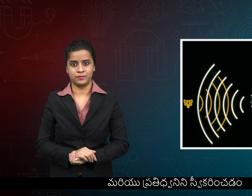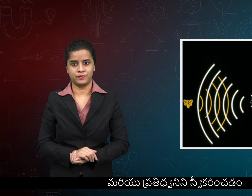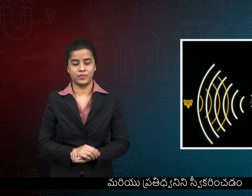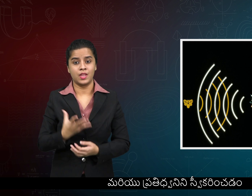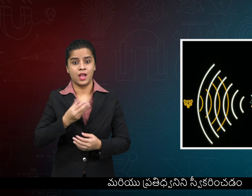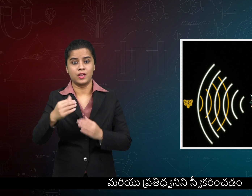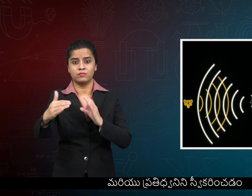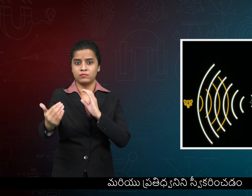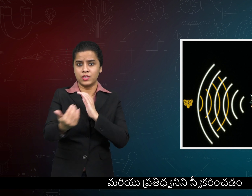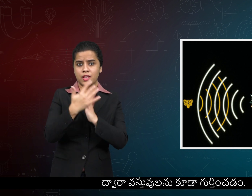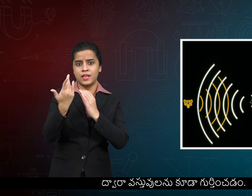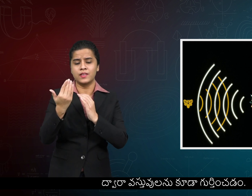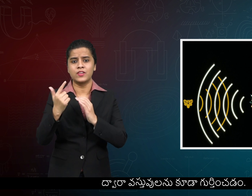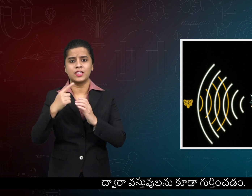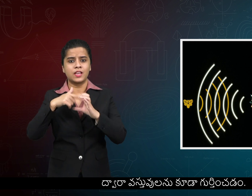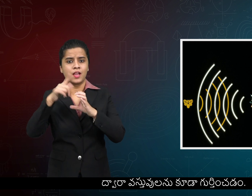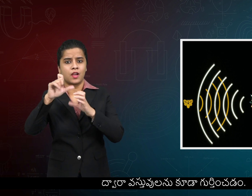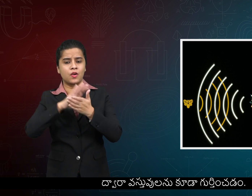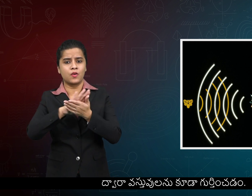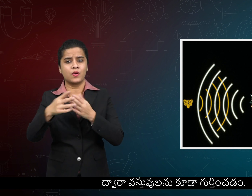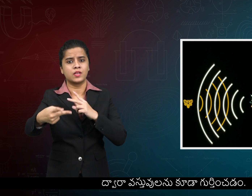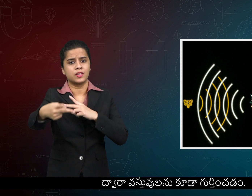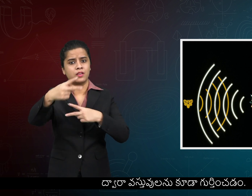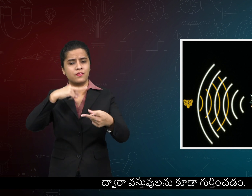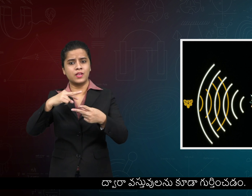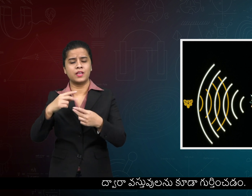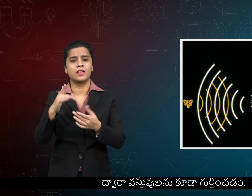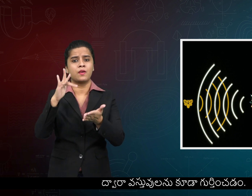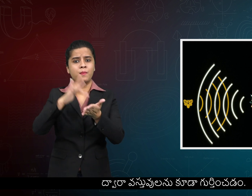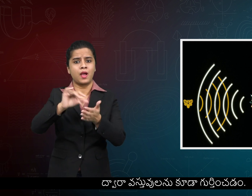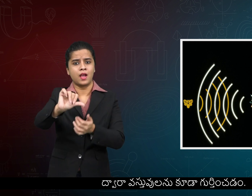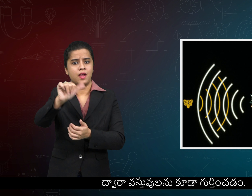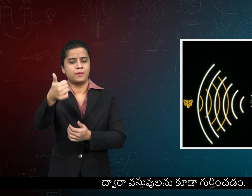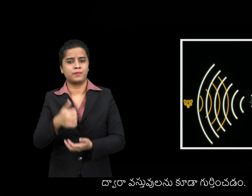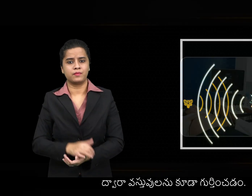మరియు ప్రతిధ్వనిని స్వీకరించడం ద్వారా వస్తువులను కూడా గుర్తించడం.